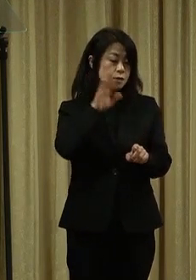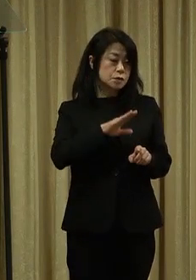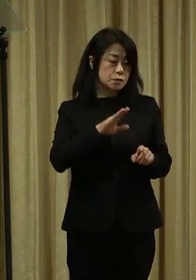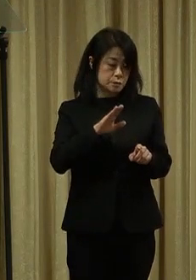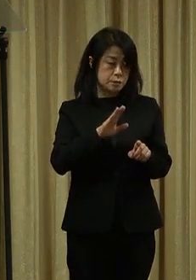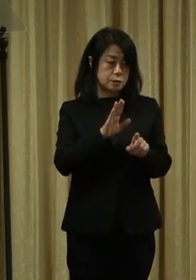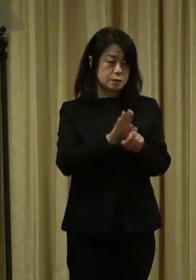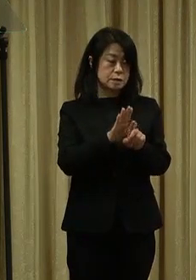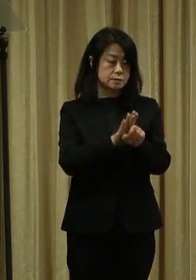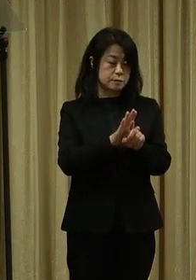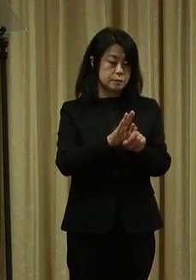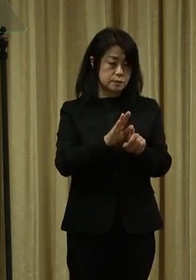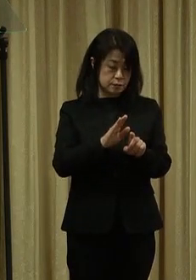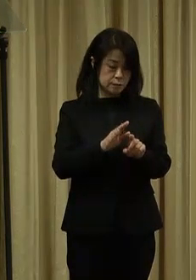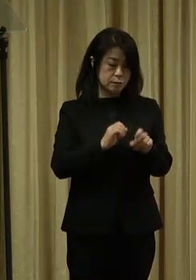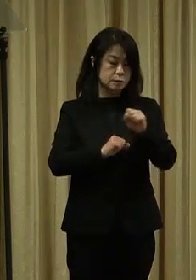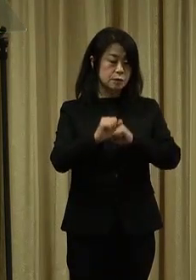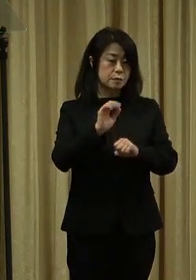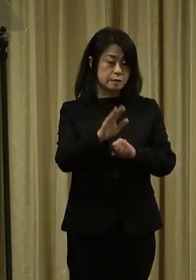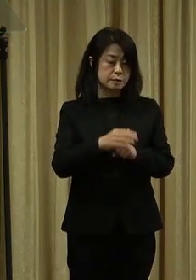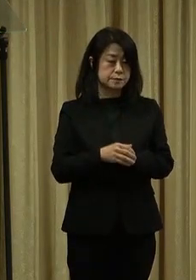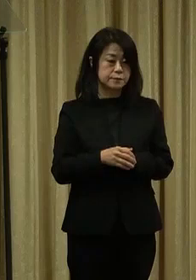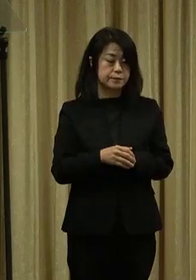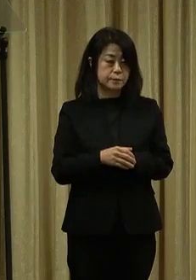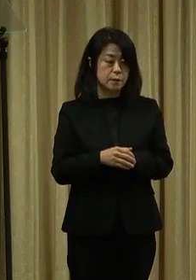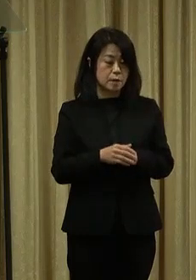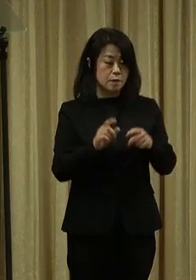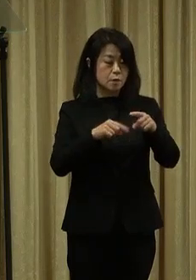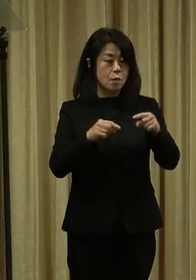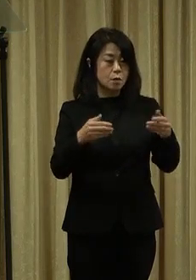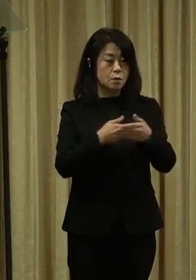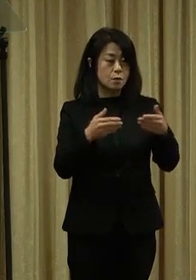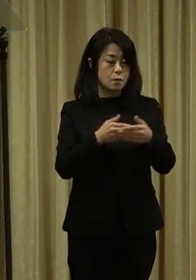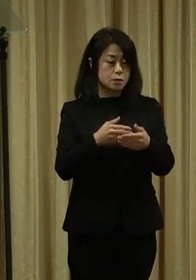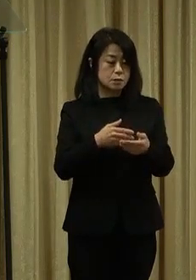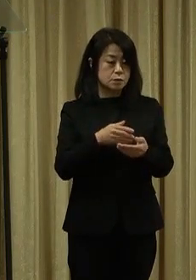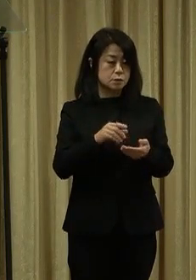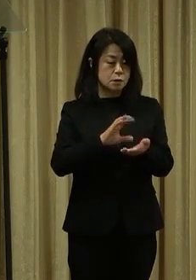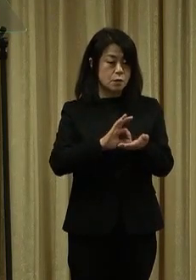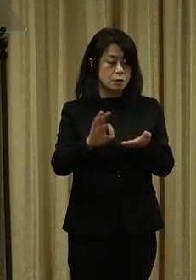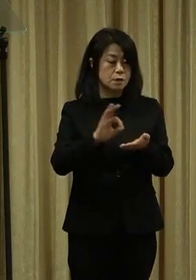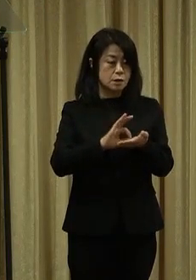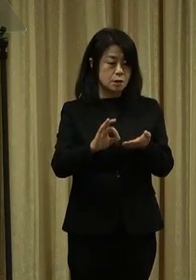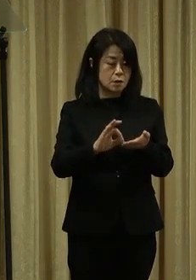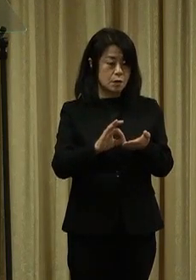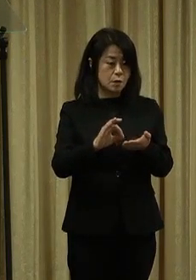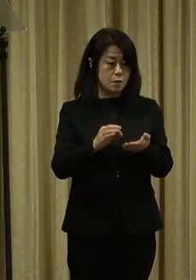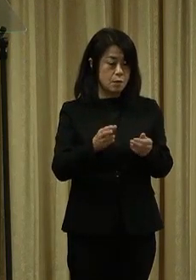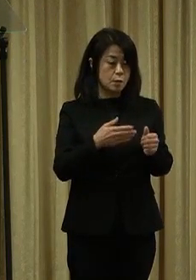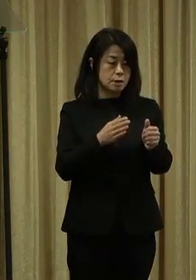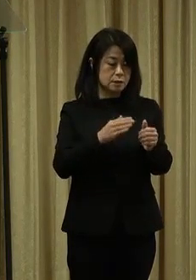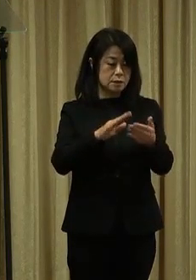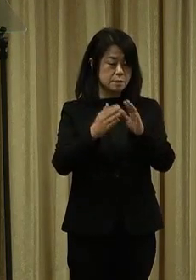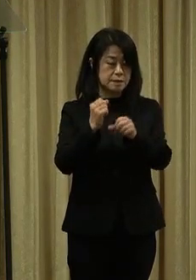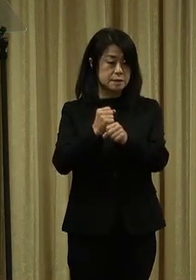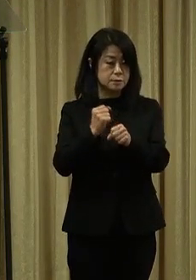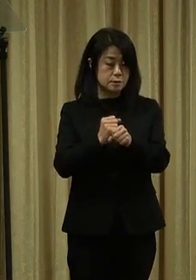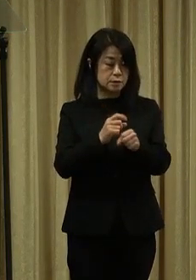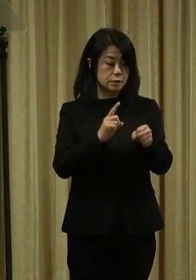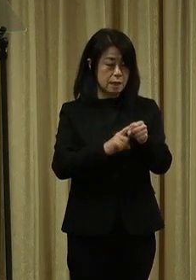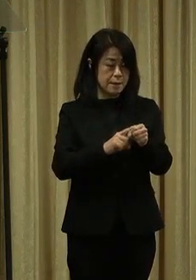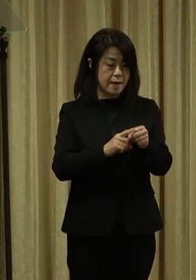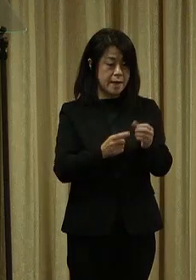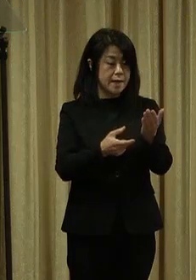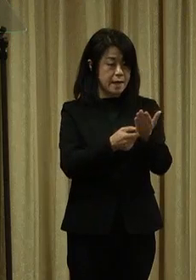て取り組みを進めてまいります。また、公共交通の利用を促すまちづくりを推進するため、駅関連施設